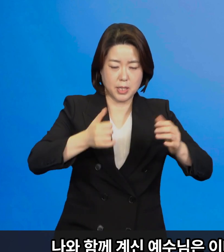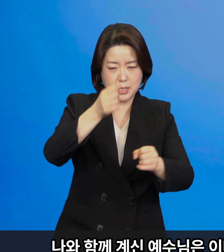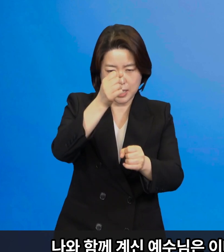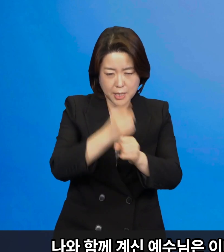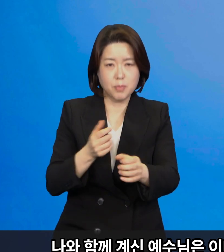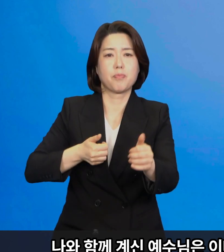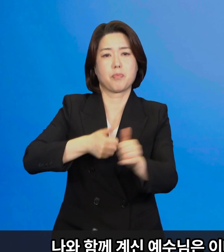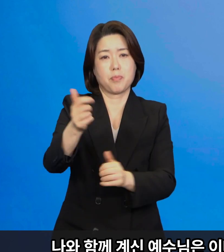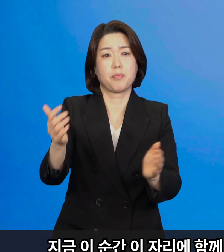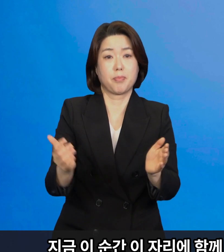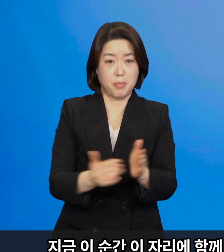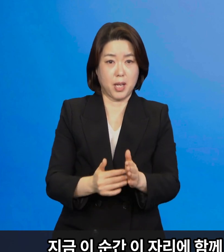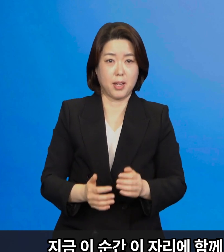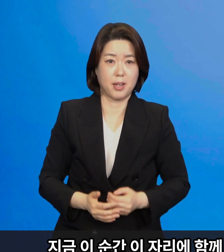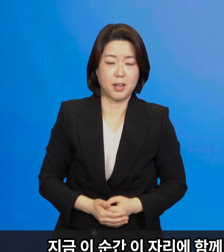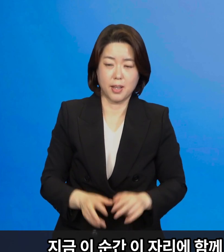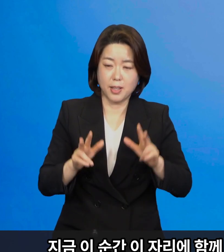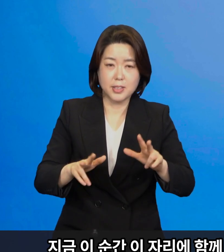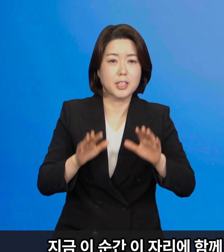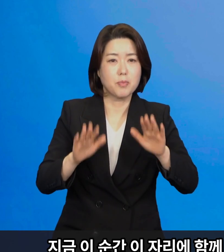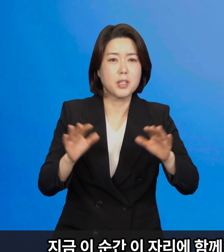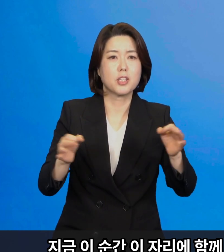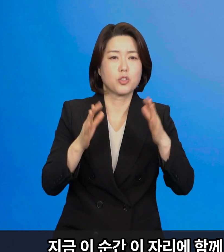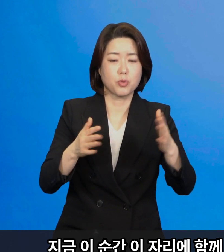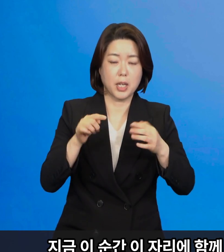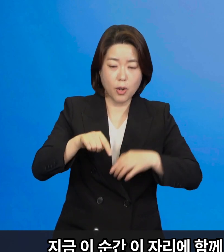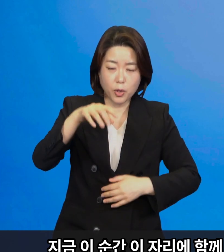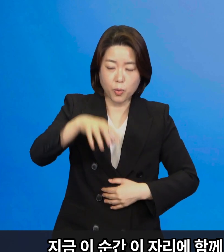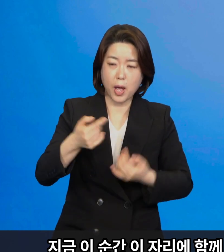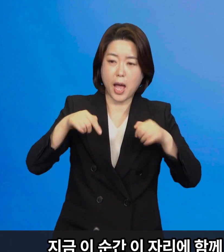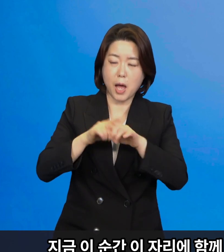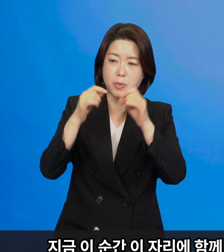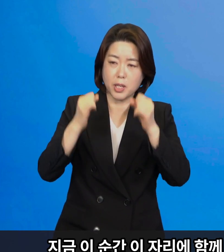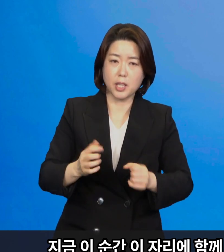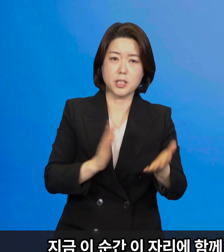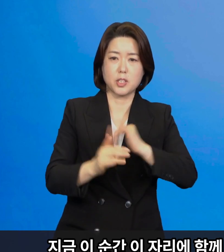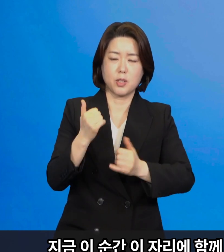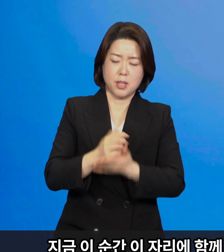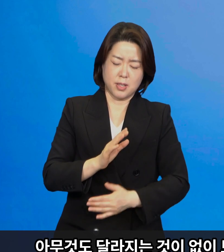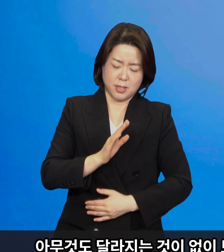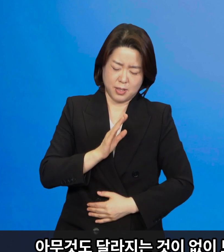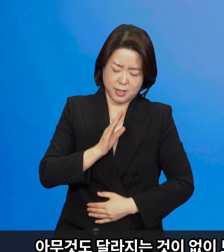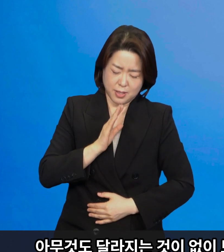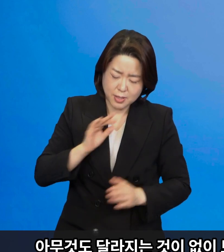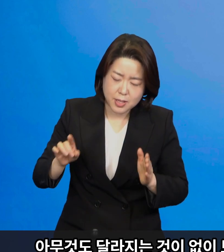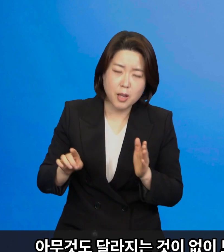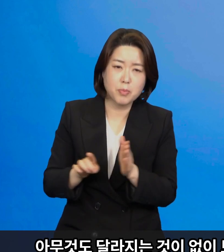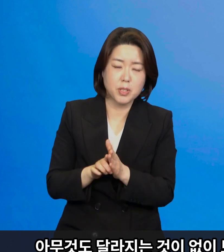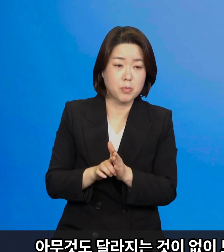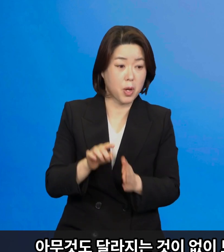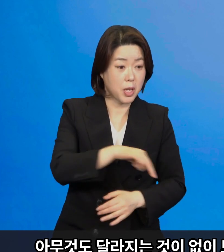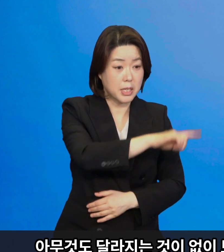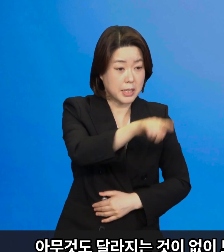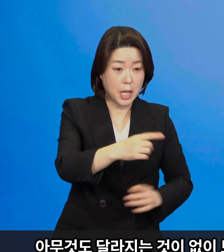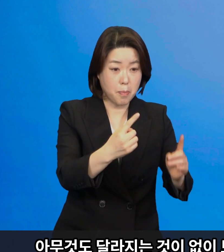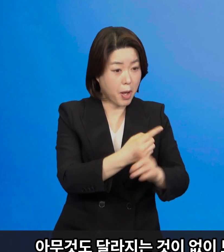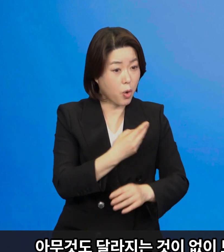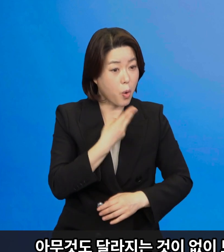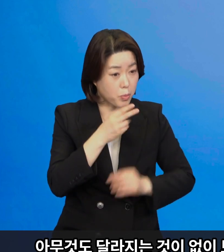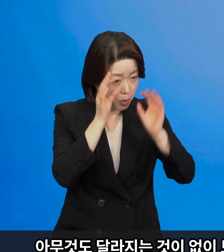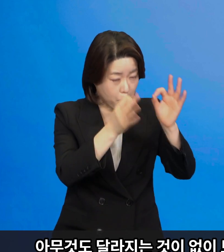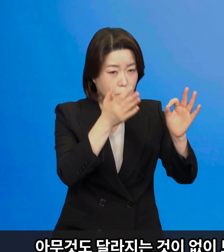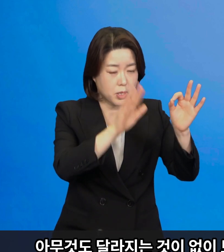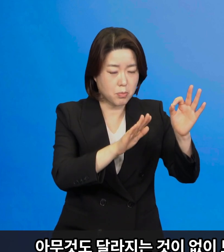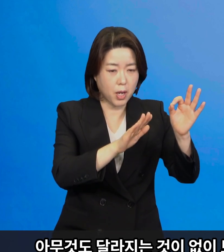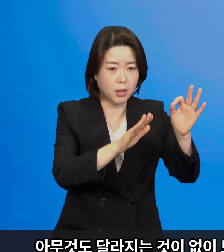때문입니다. 지금 이 순간 이 자리에 함께 계신 예수님을 진정으로 믿으면 아무것도 달라지는 것이 없이 보여도